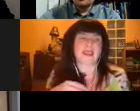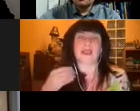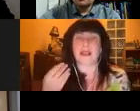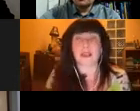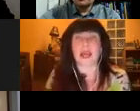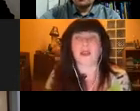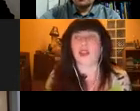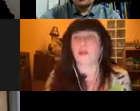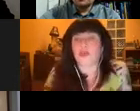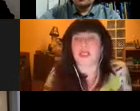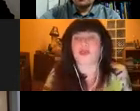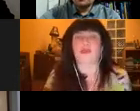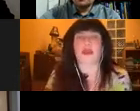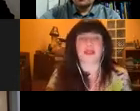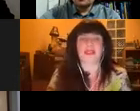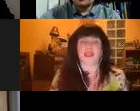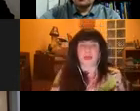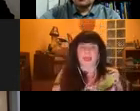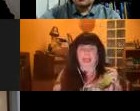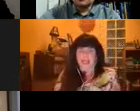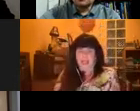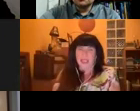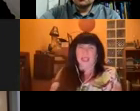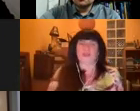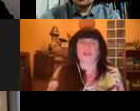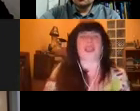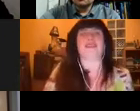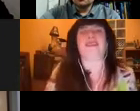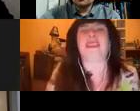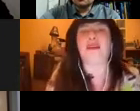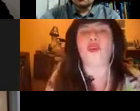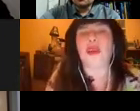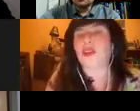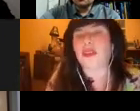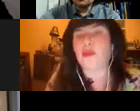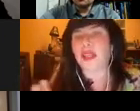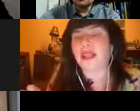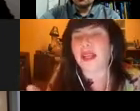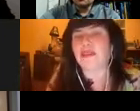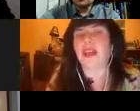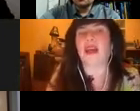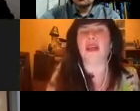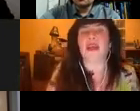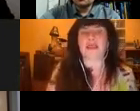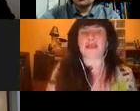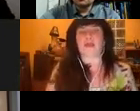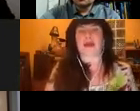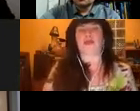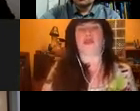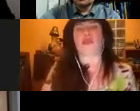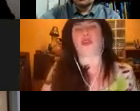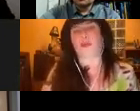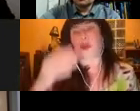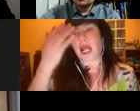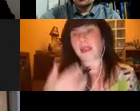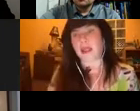y de los significados de los procesos específicamente aquí. Entonces lo que dividimos y mostramos en esta gráfica es el